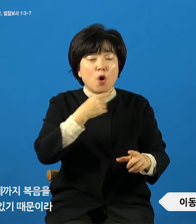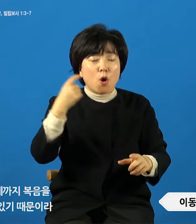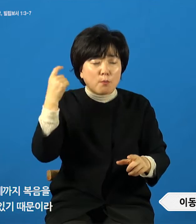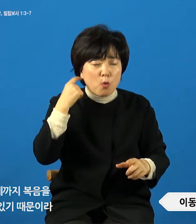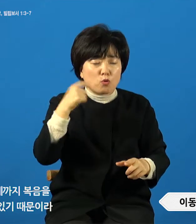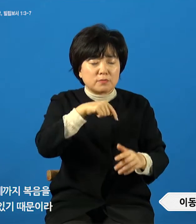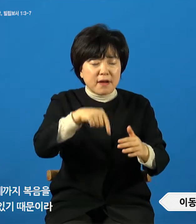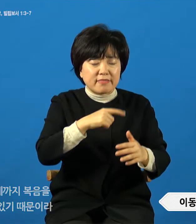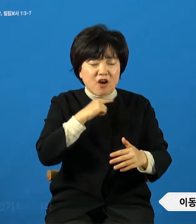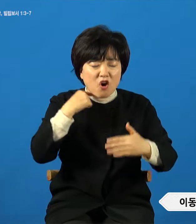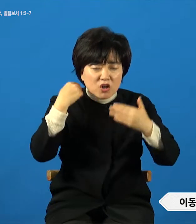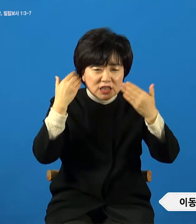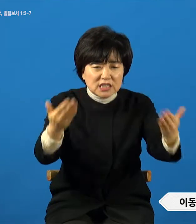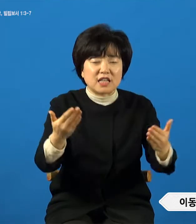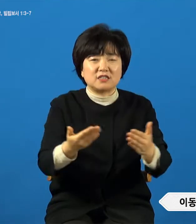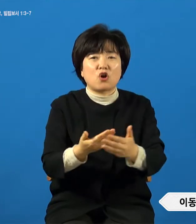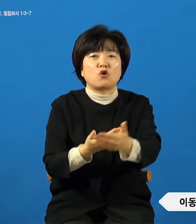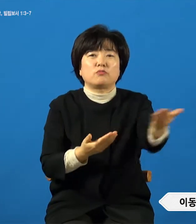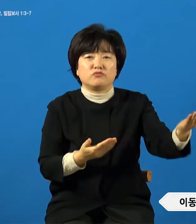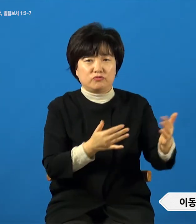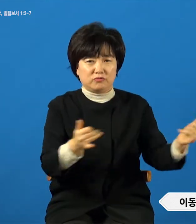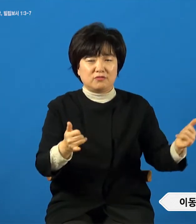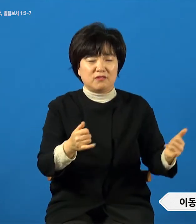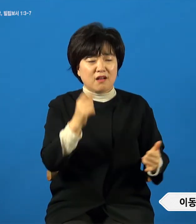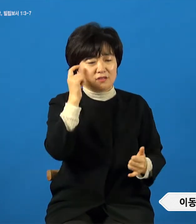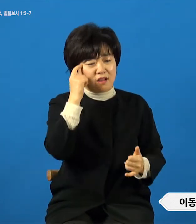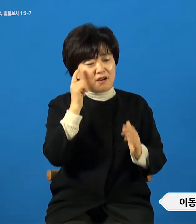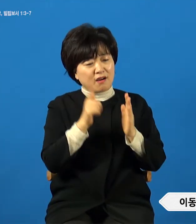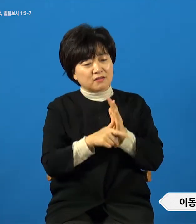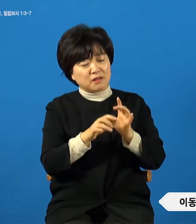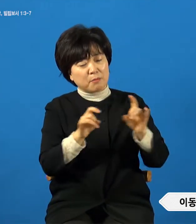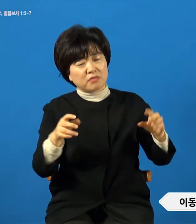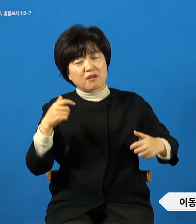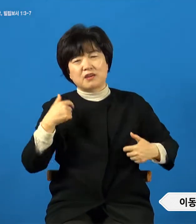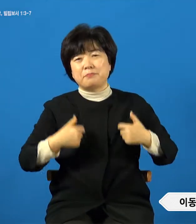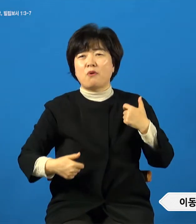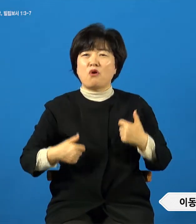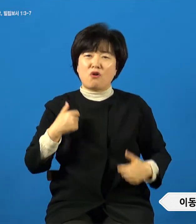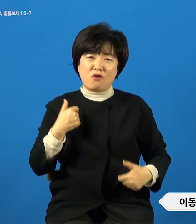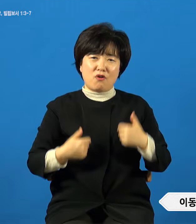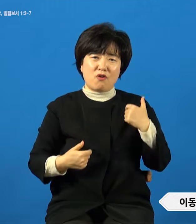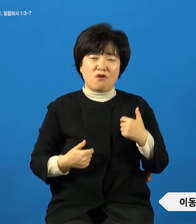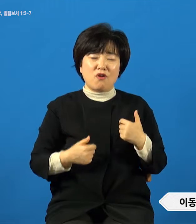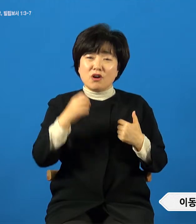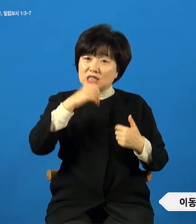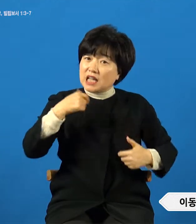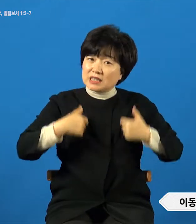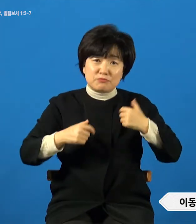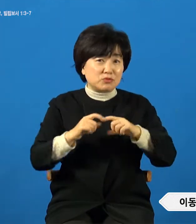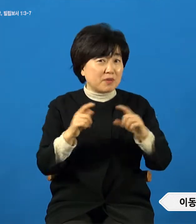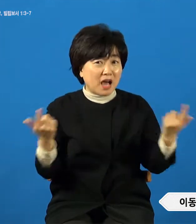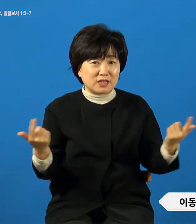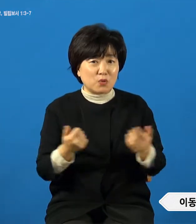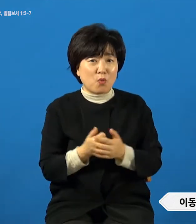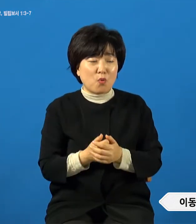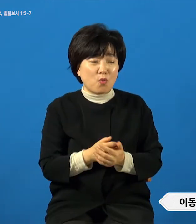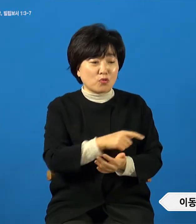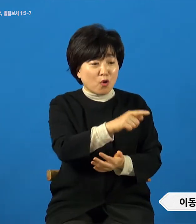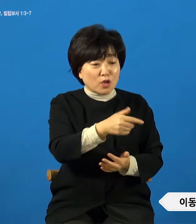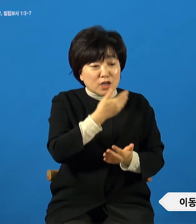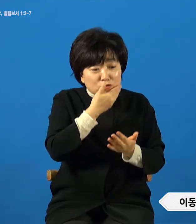여러분들, 나는 여러분을 생각하며 너무너무 기뻐요. 그것은 그냥 기쁨이 아니라 그들이 이